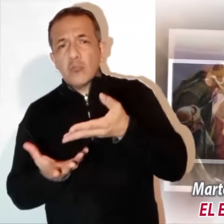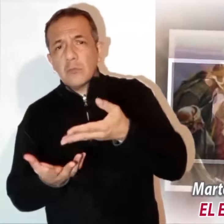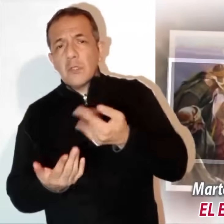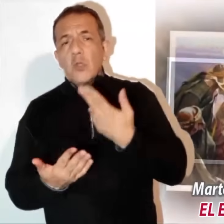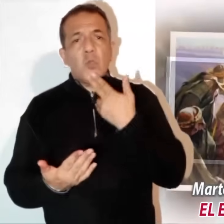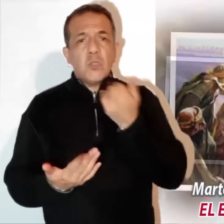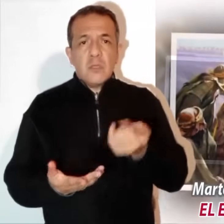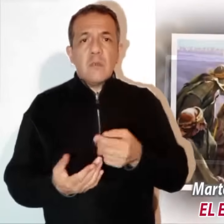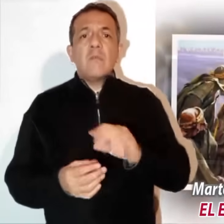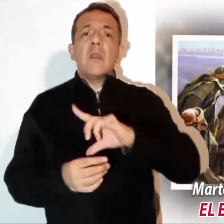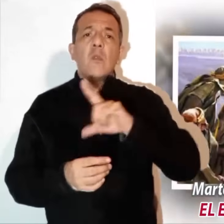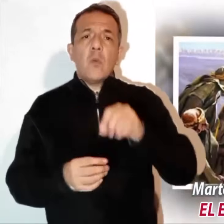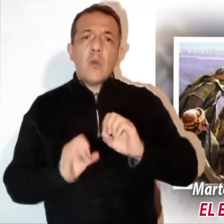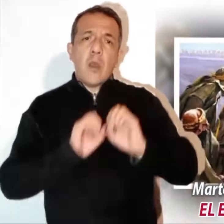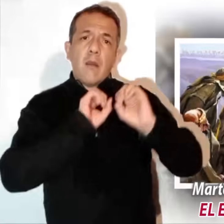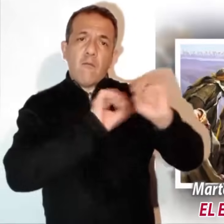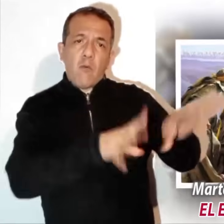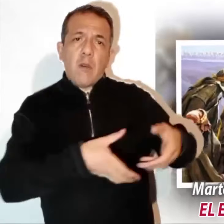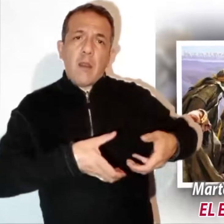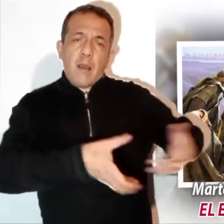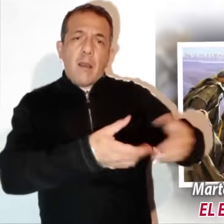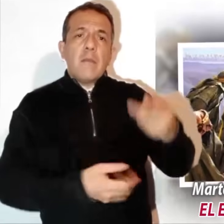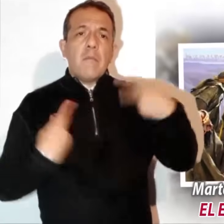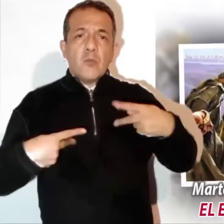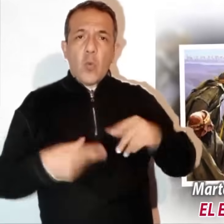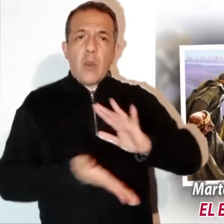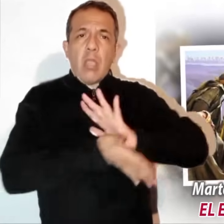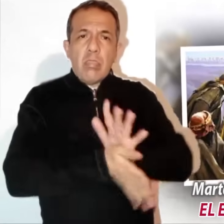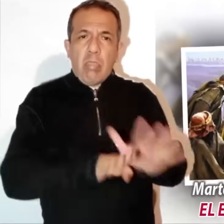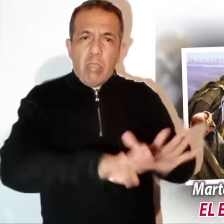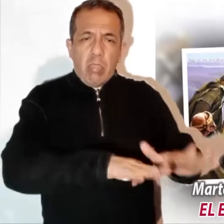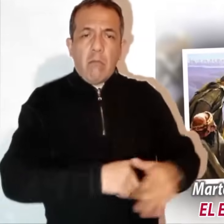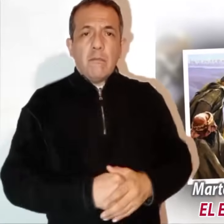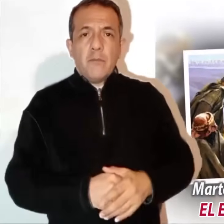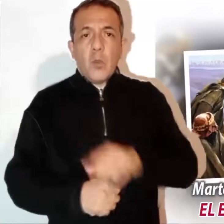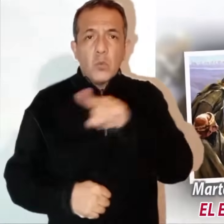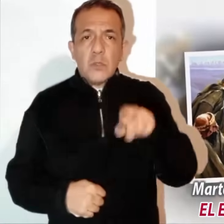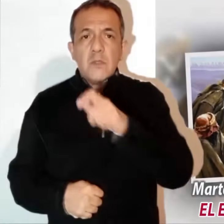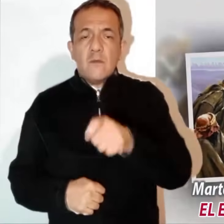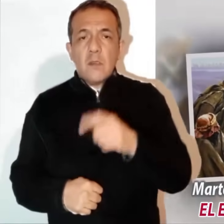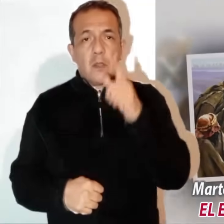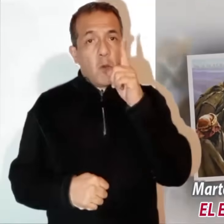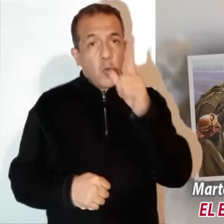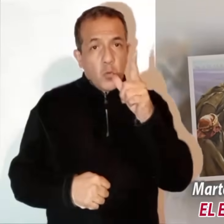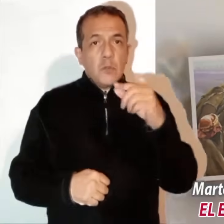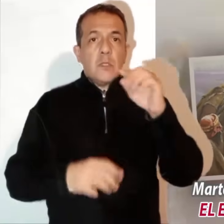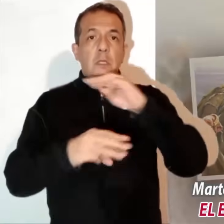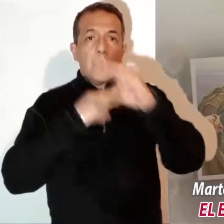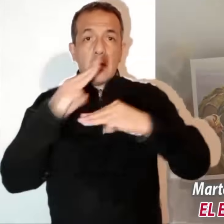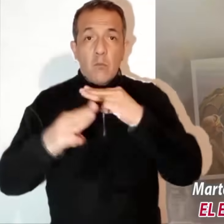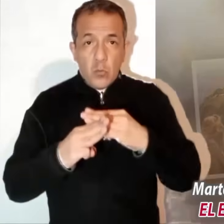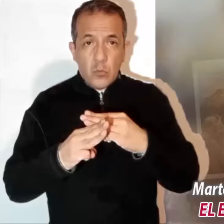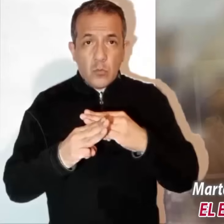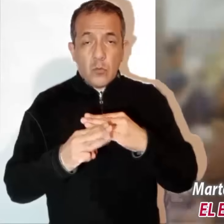se tira a la calle para que la pise la gente. Ustedes son la luz del mundo. No se puede ocultar